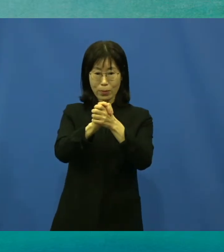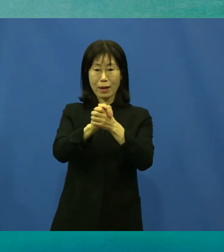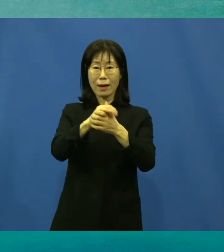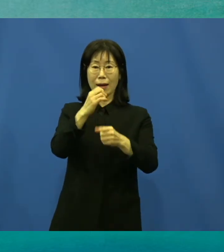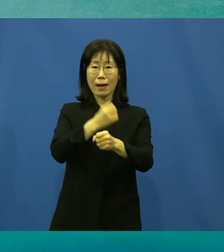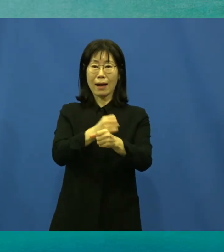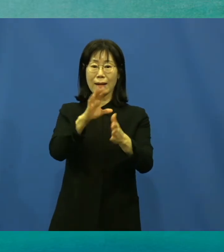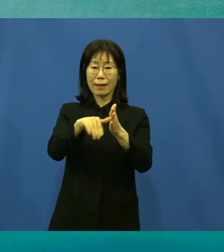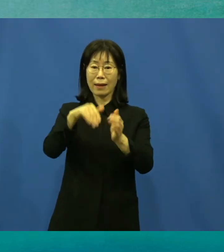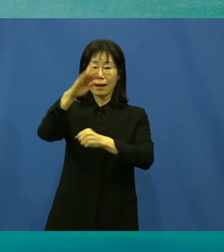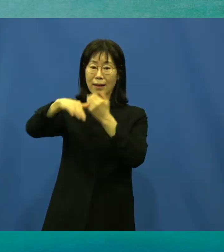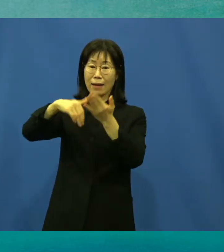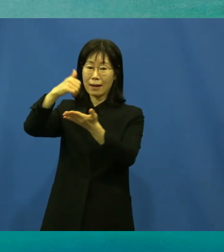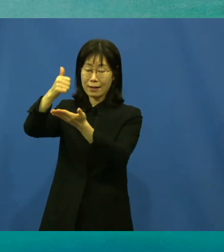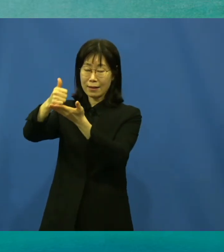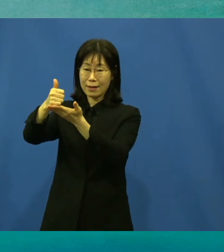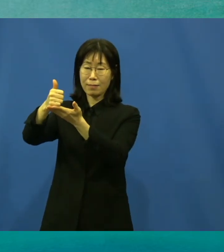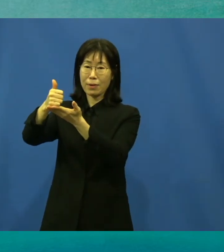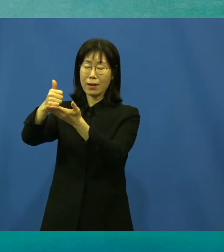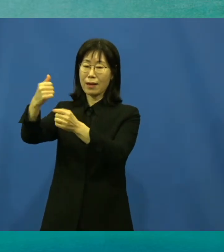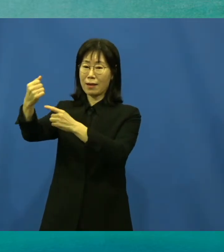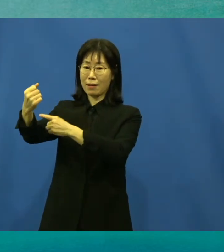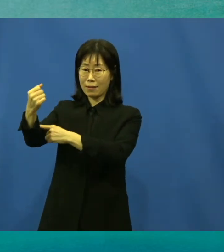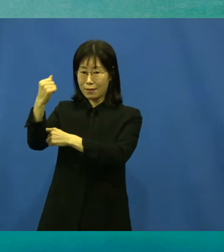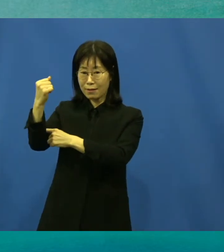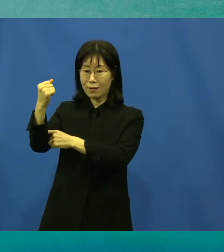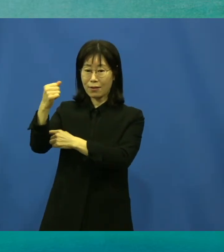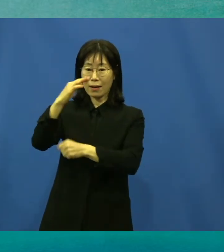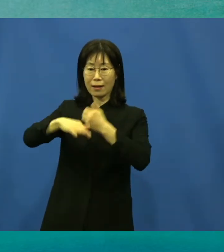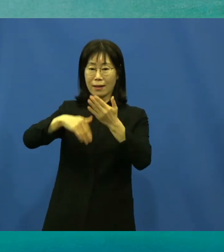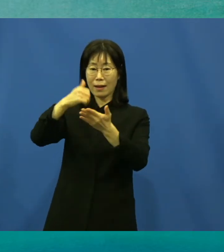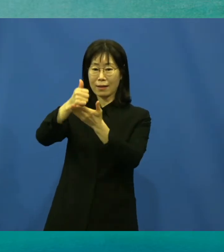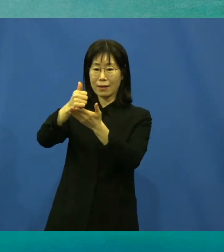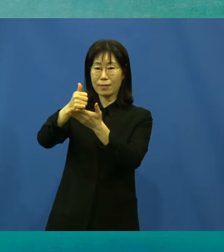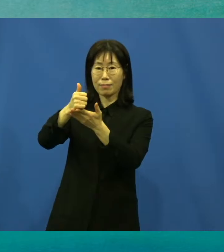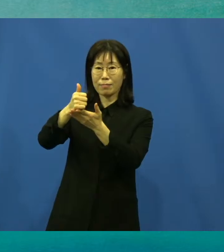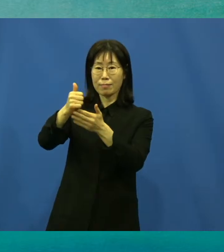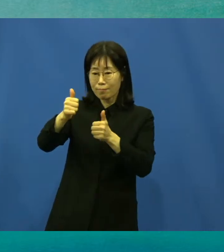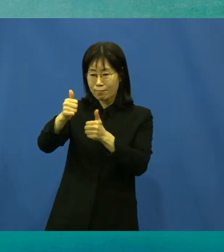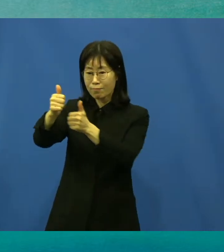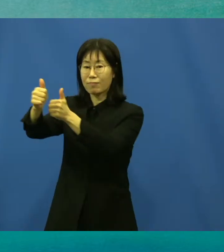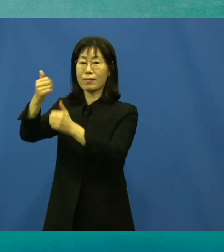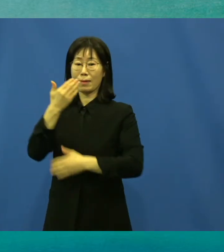여러분, 우리는 기도가 없으면 하나님을 따라갈 수가 없습니다.